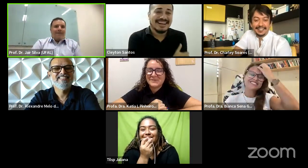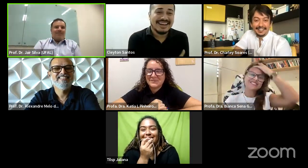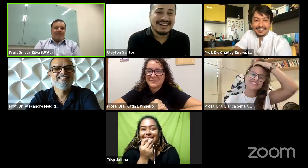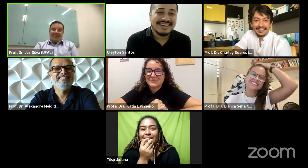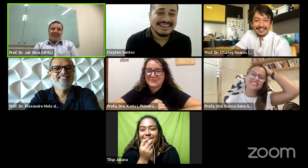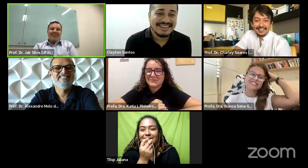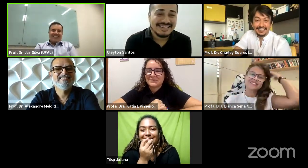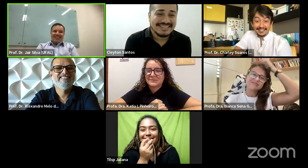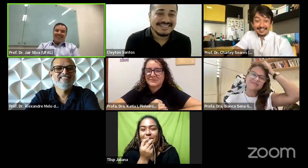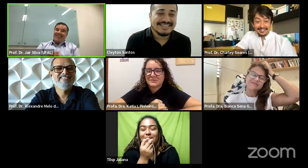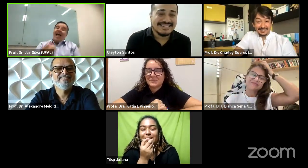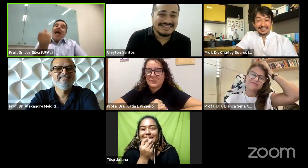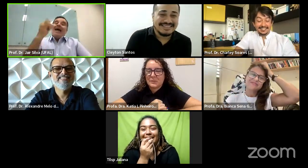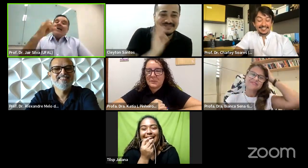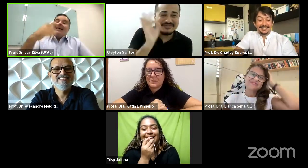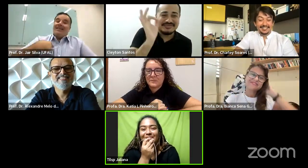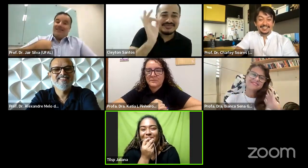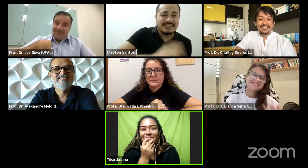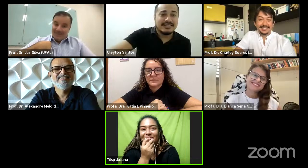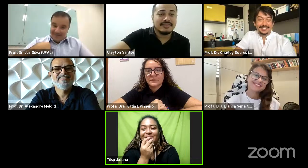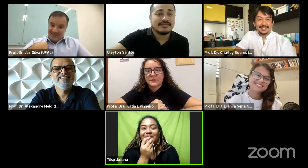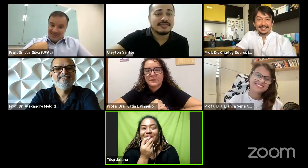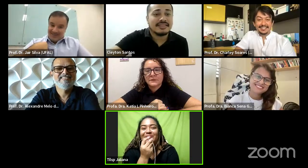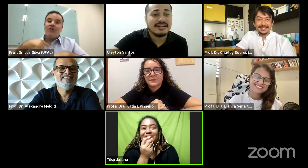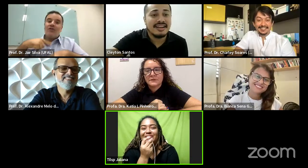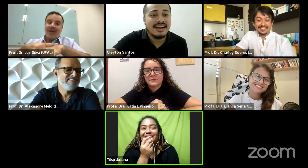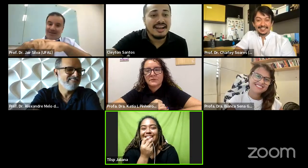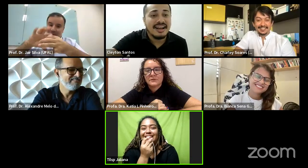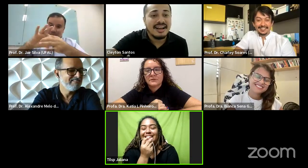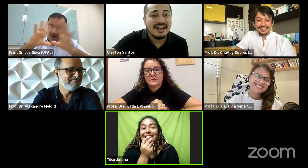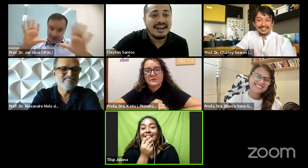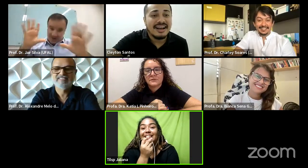E você era sempre assim, né? Muito acelerado.